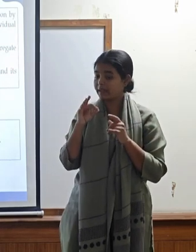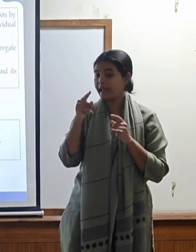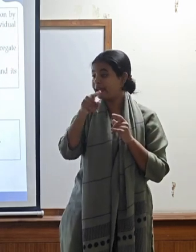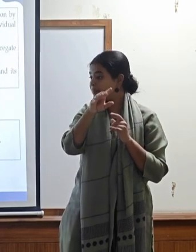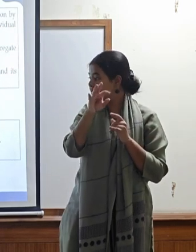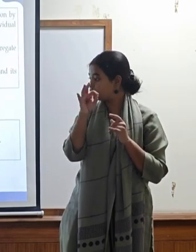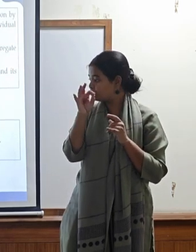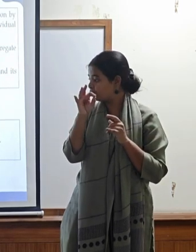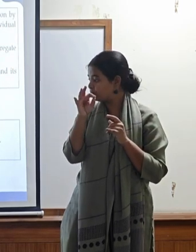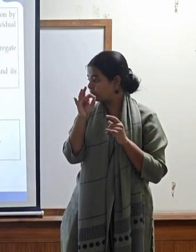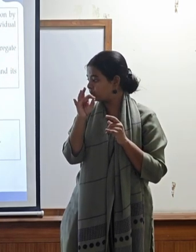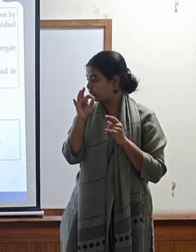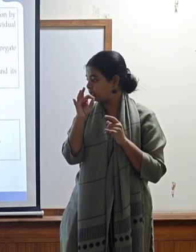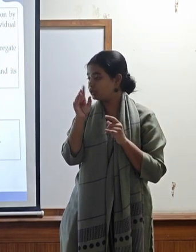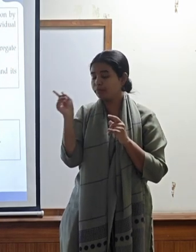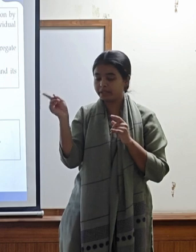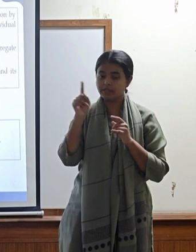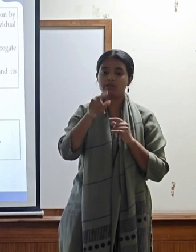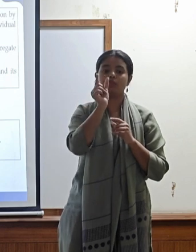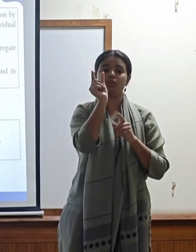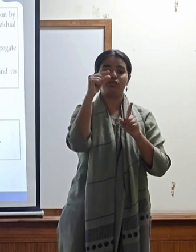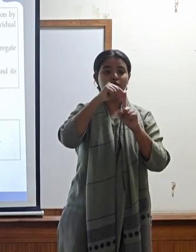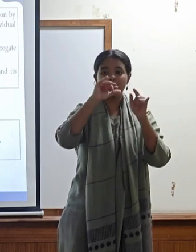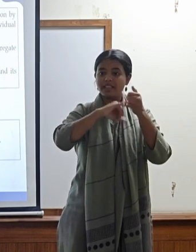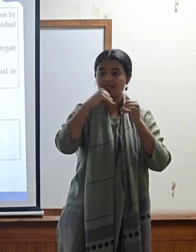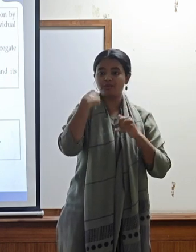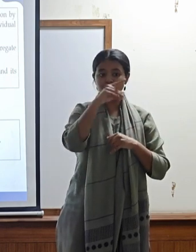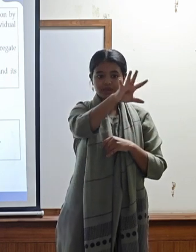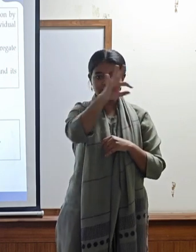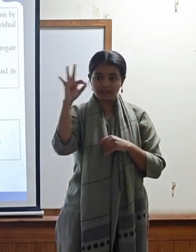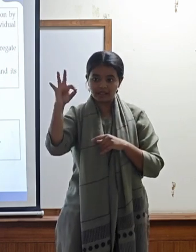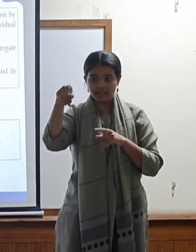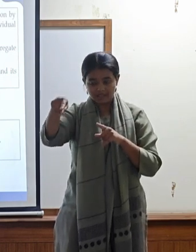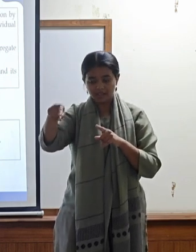करेगी। एनपीएस को जो यूपीएस